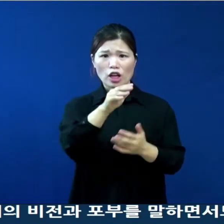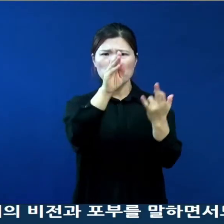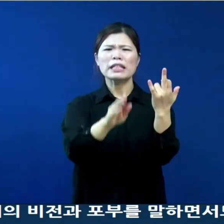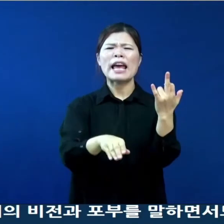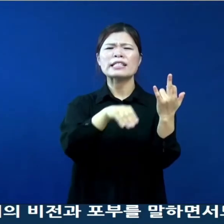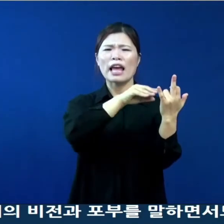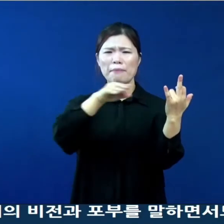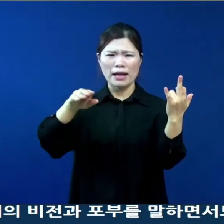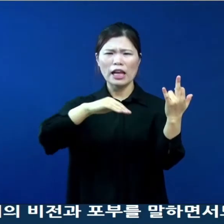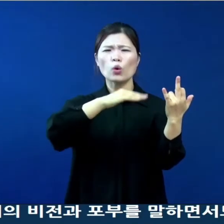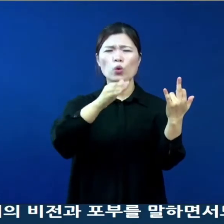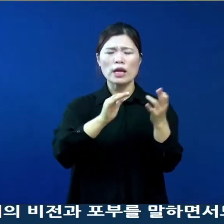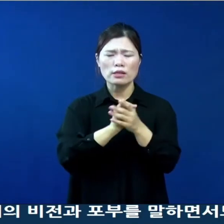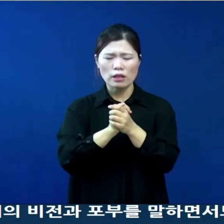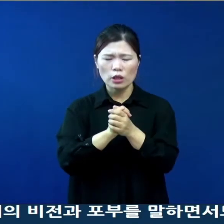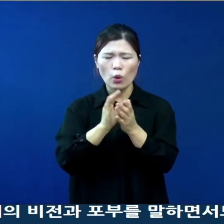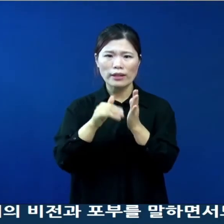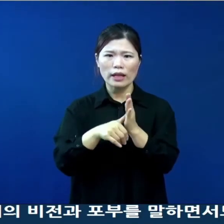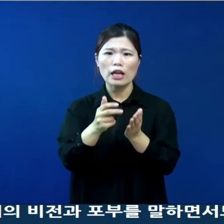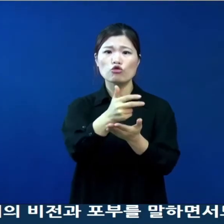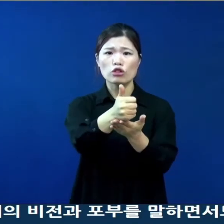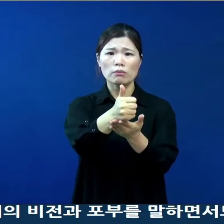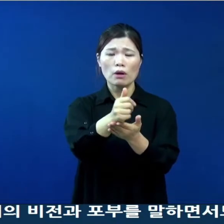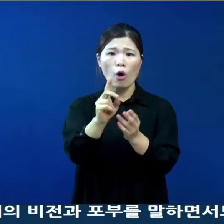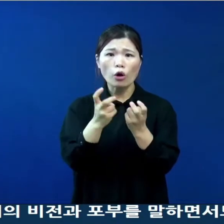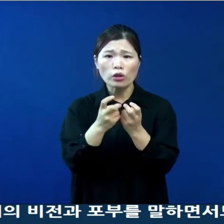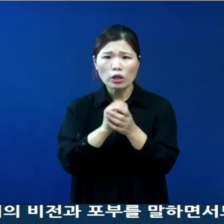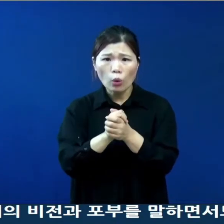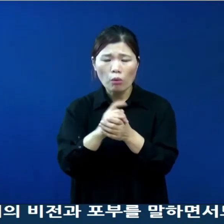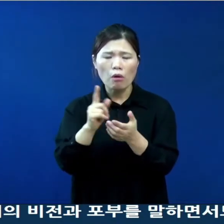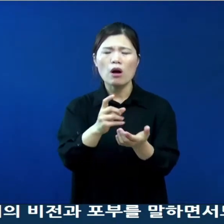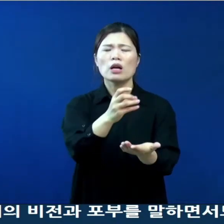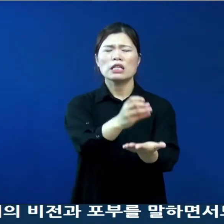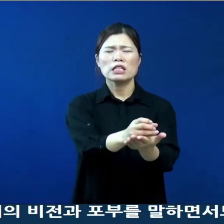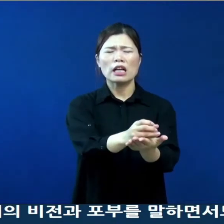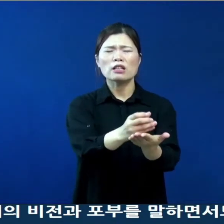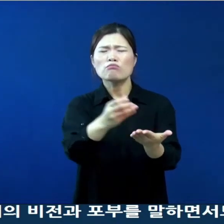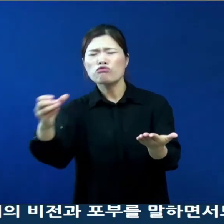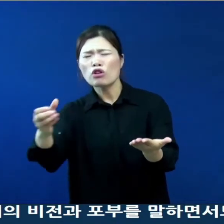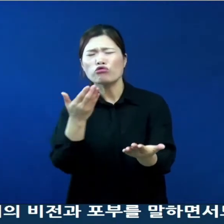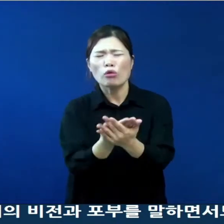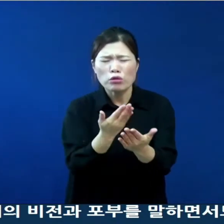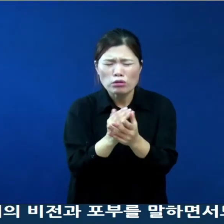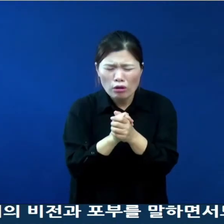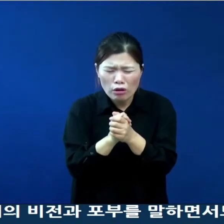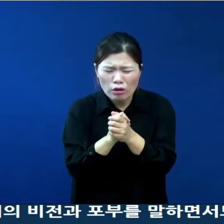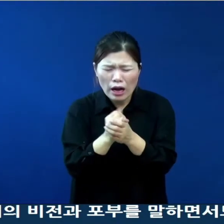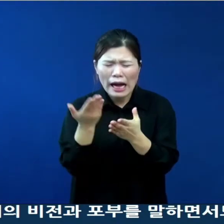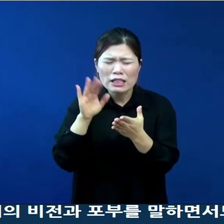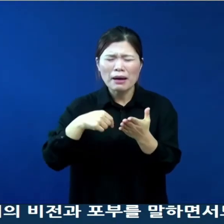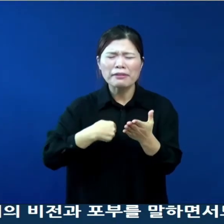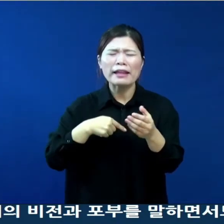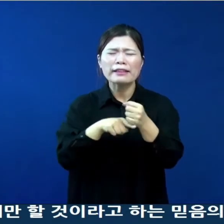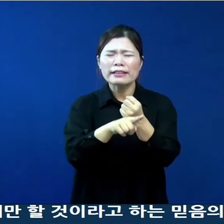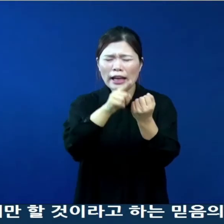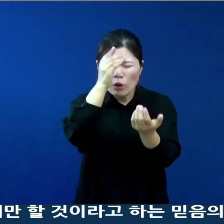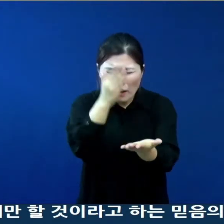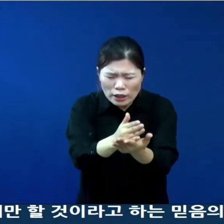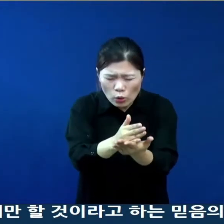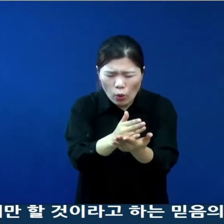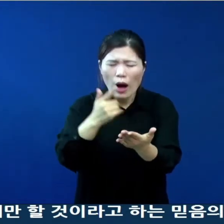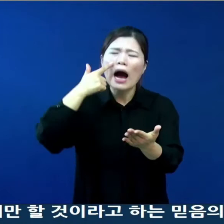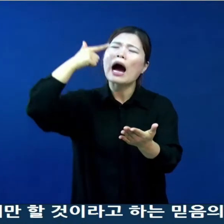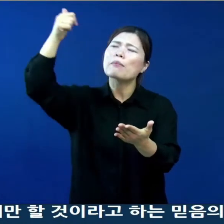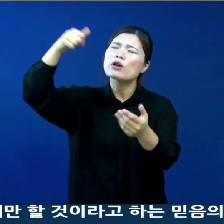우리 주님께서 기도하실 때 어떻게 기도하셨습니까? 이 잔을 내게서 물리시옵소서. 그러나 내 뜻대로 마시고